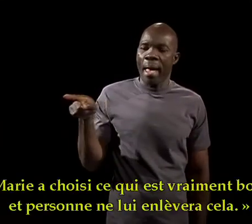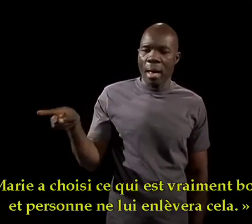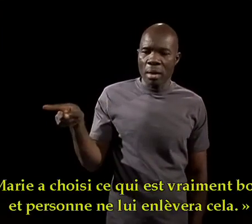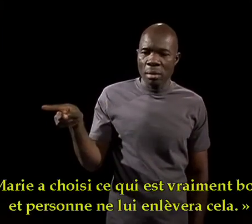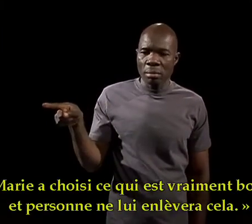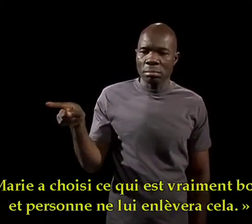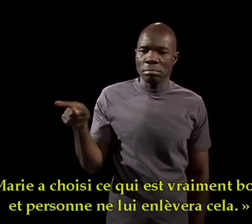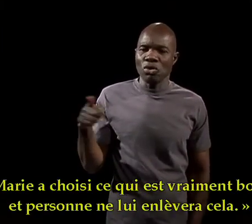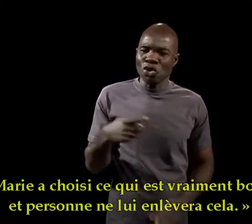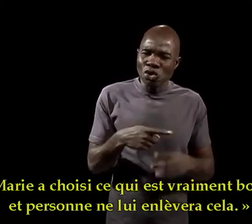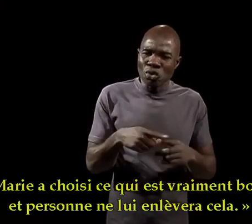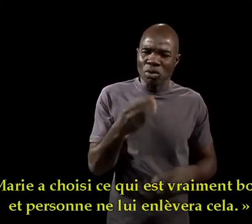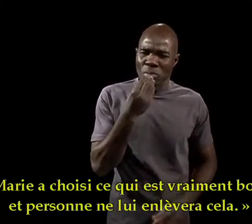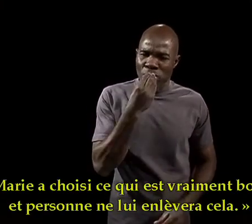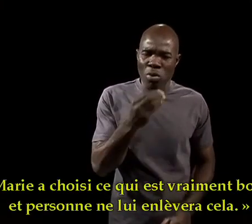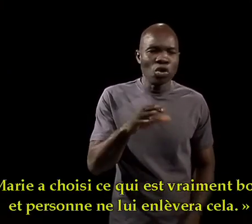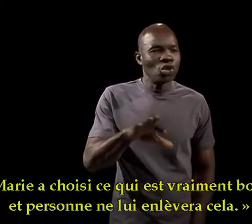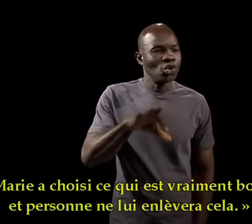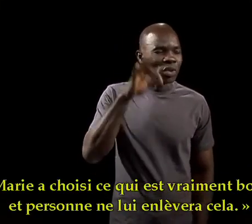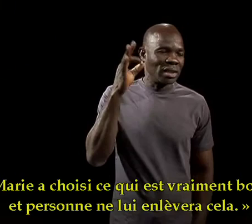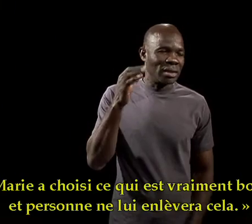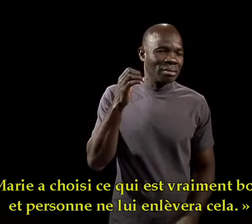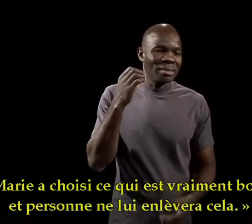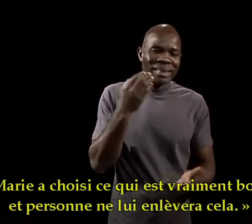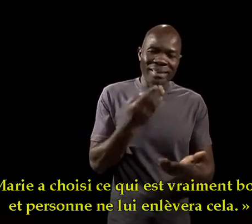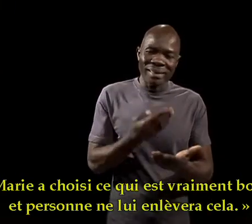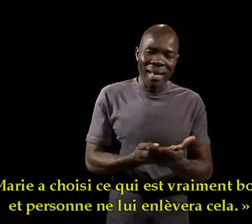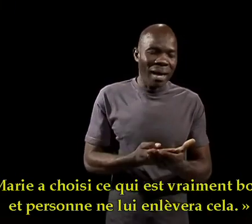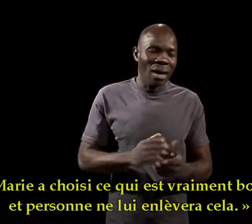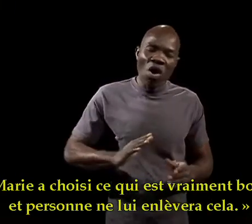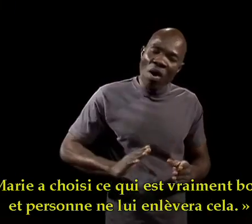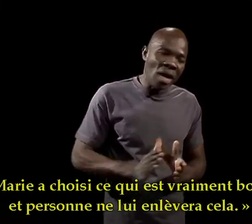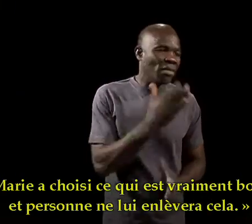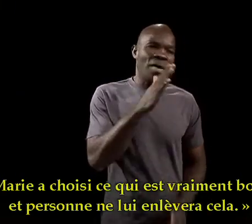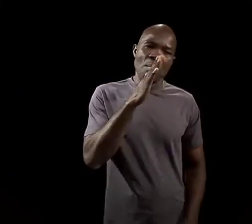Marie a choisi ce qui est vraiment bon et personne ne lui enlèvera cela. » Merci.